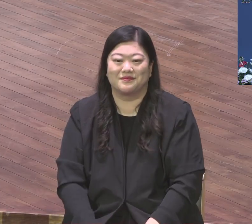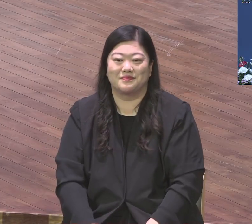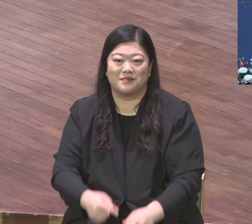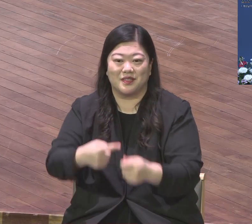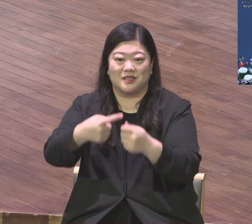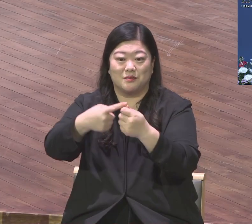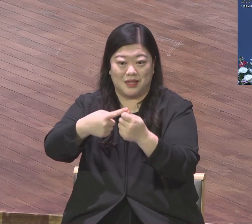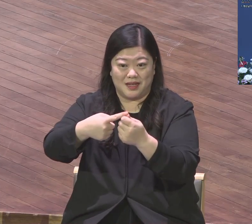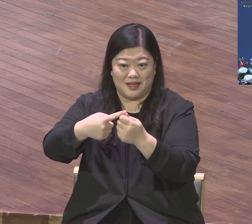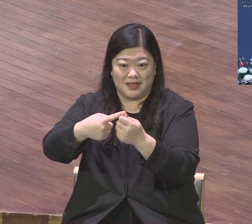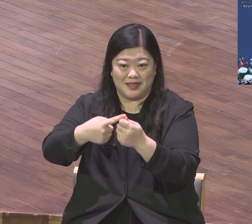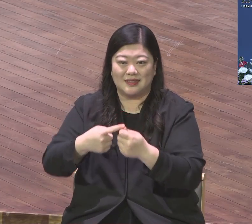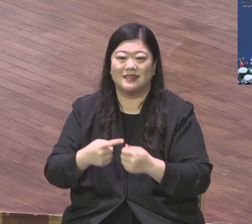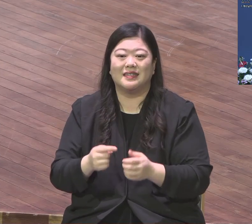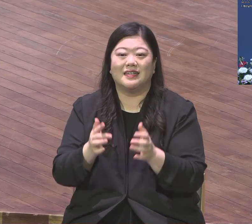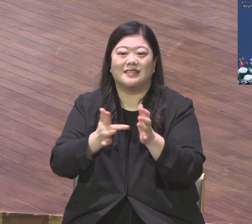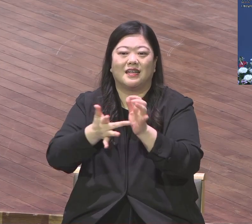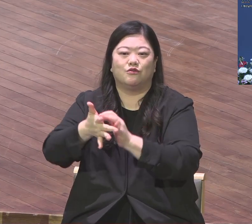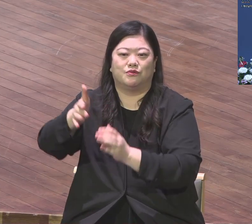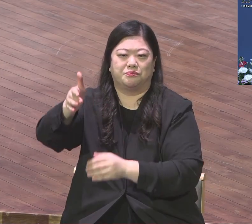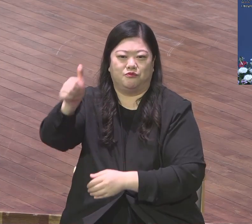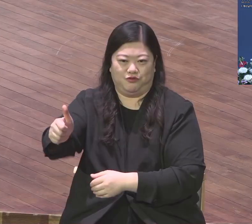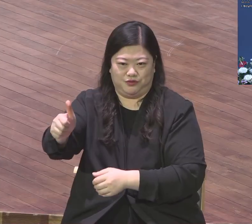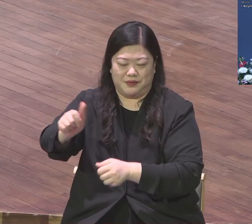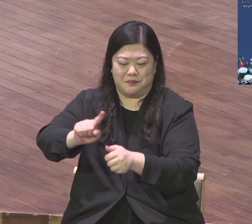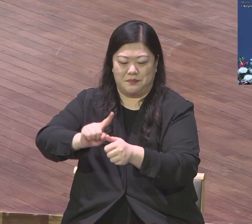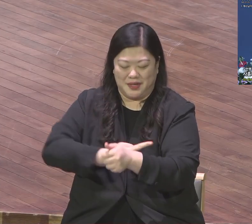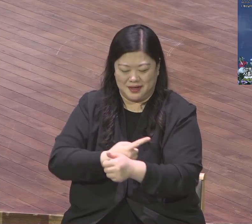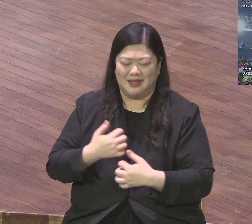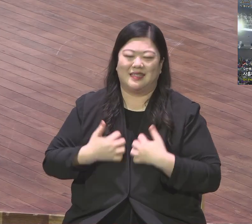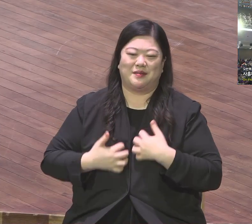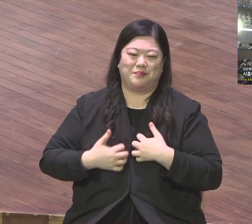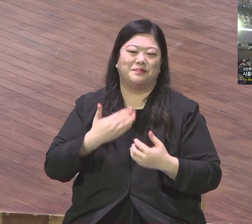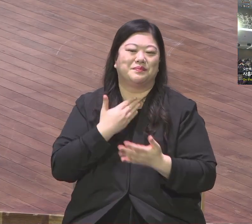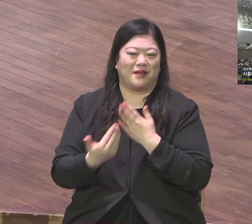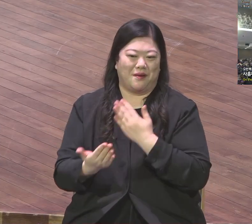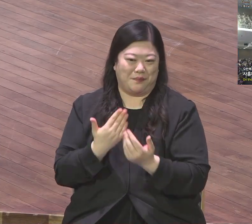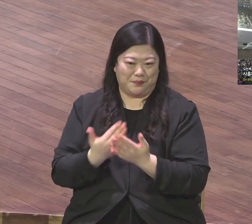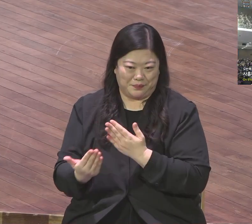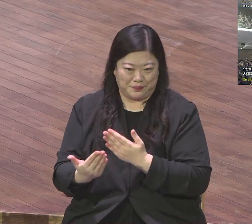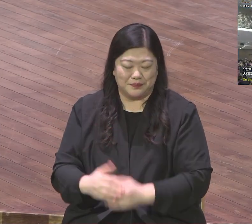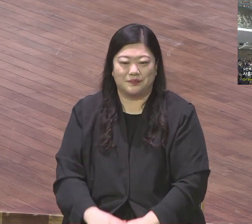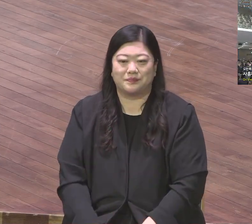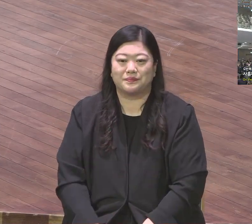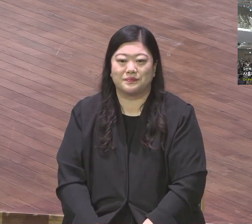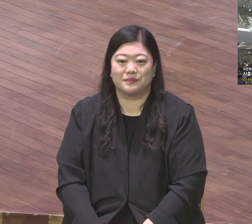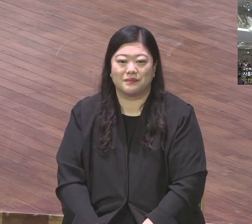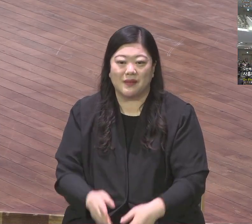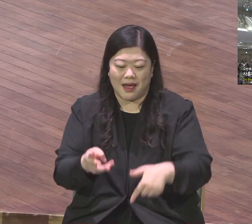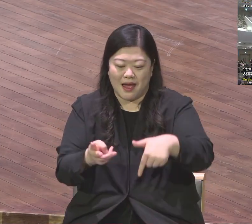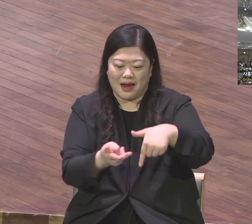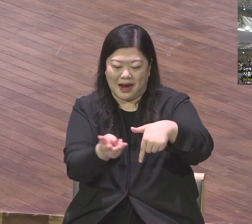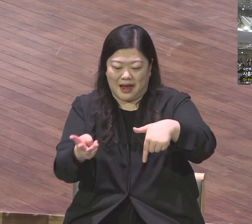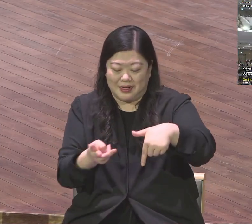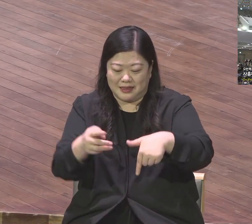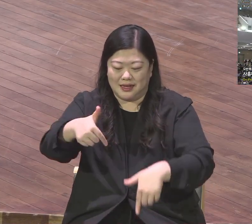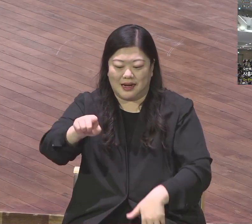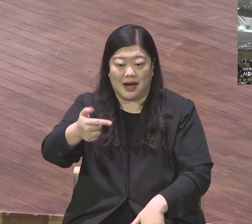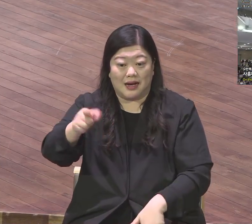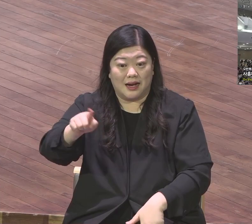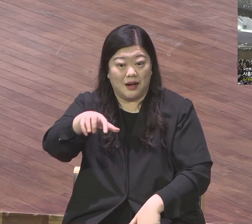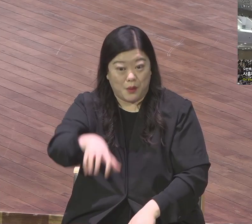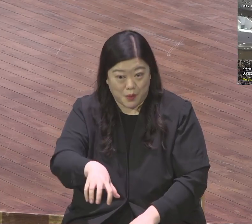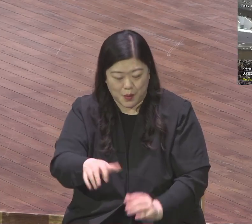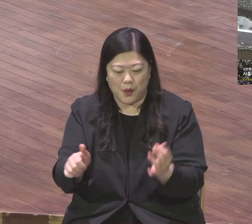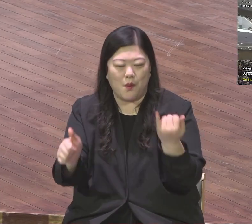예수님이 주인된 기쁨 체험입니다. 1, 2절을 봅니다. 사흘째 되던 날 갈릴리 가나에 혼례가